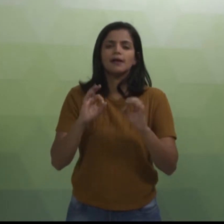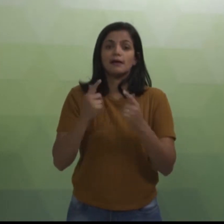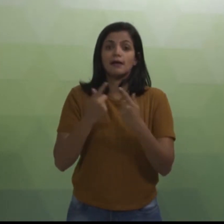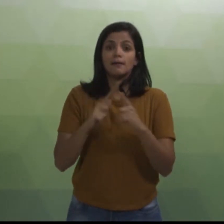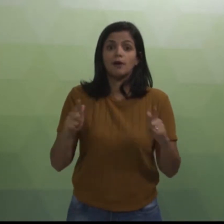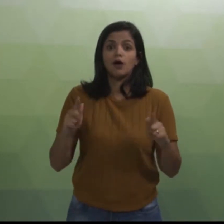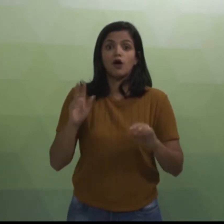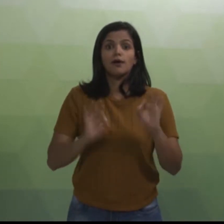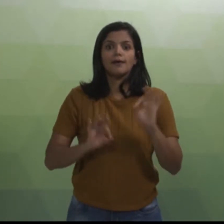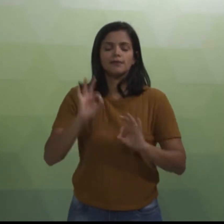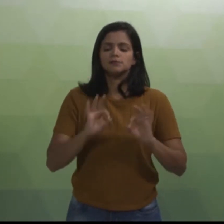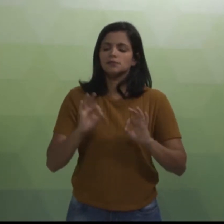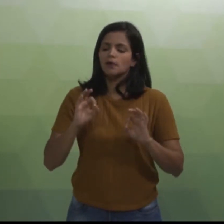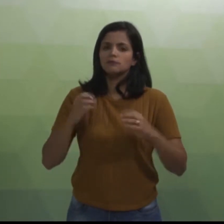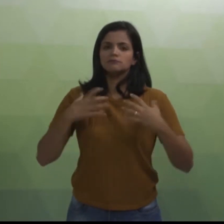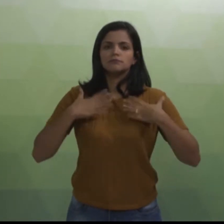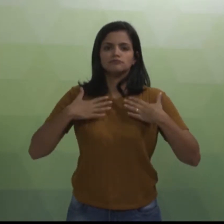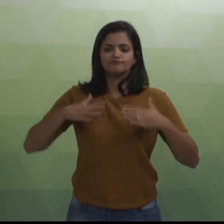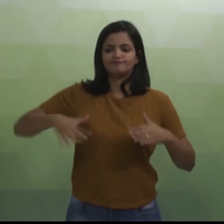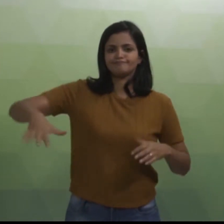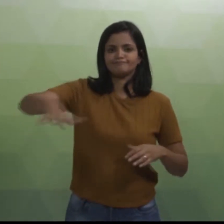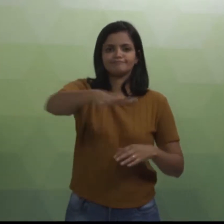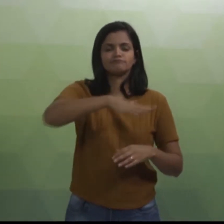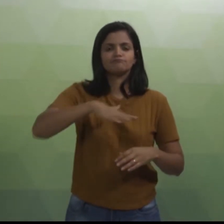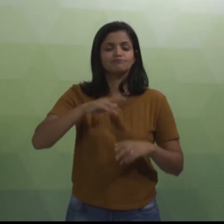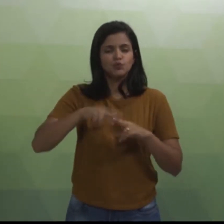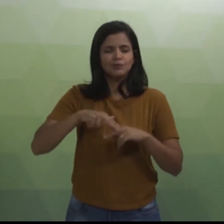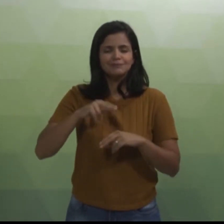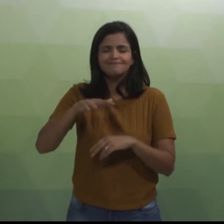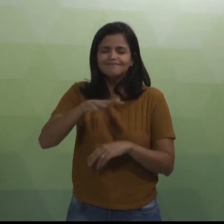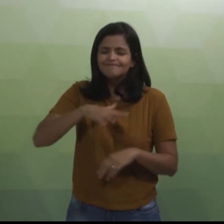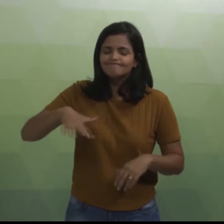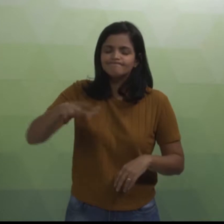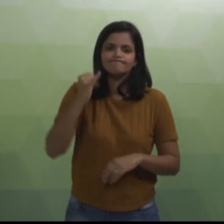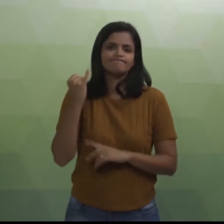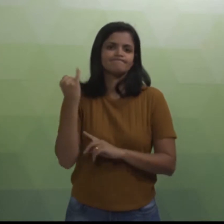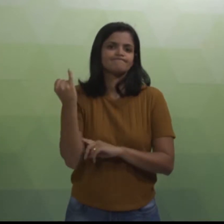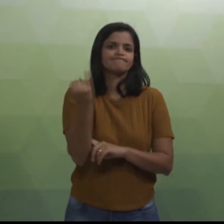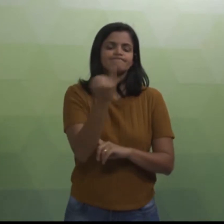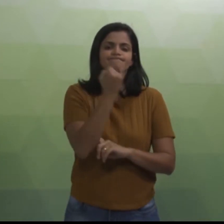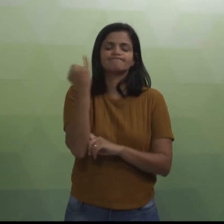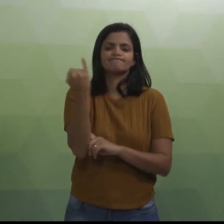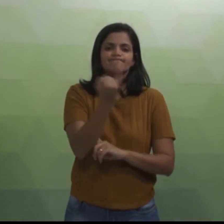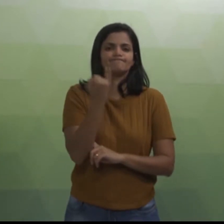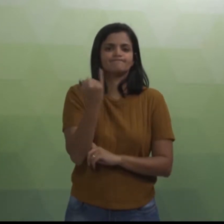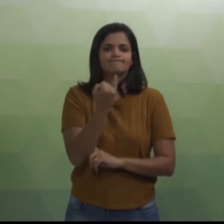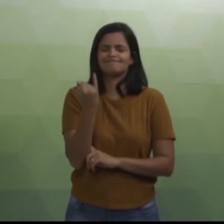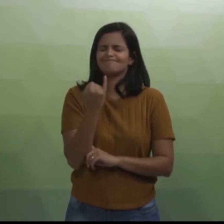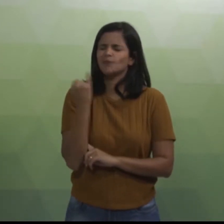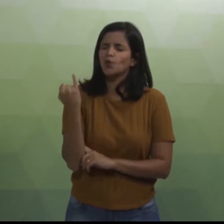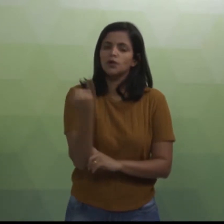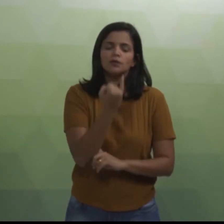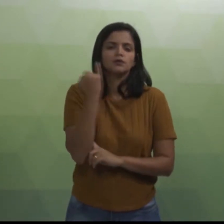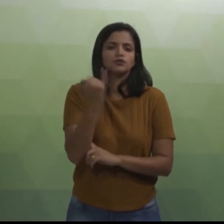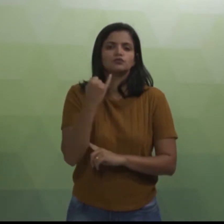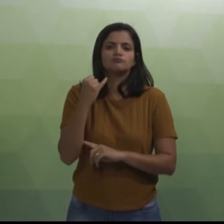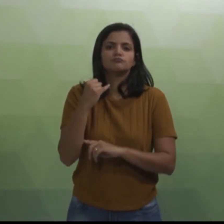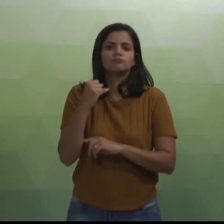espacial. É necessário que haja essa organização, conforme a gramática da língua de sinais. É de